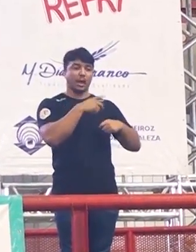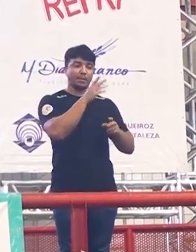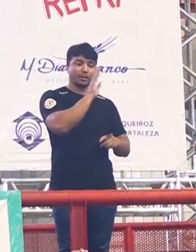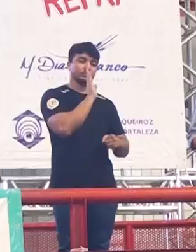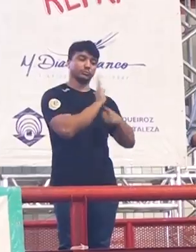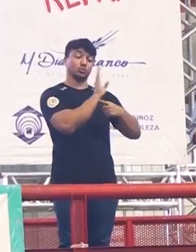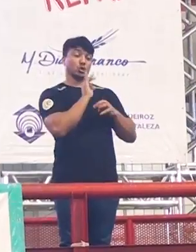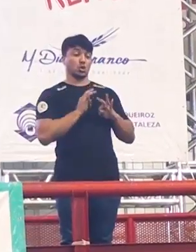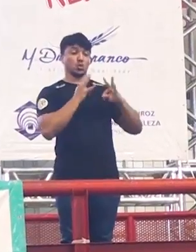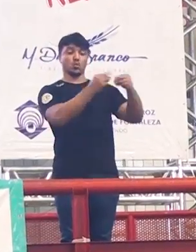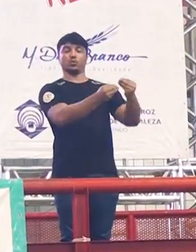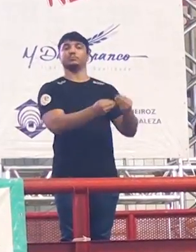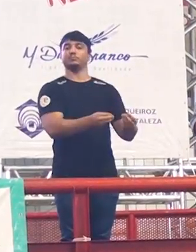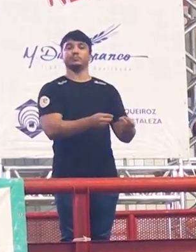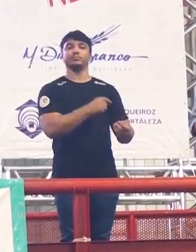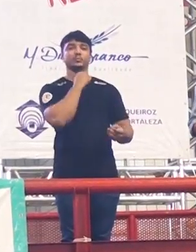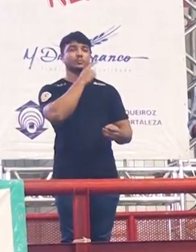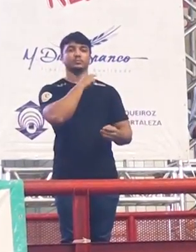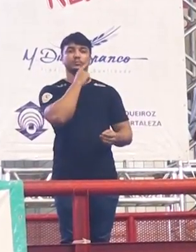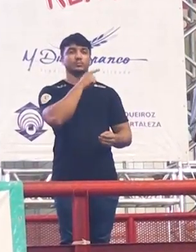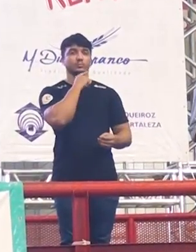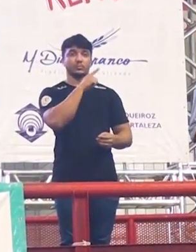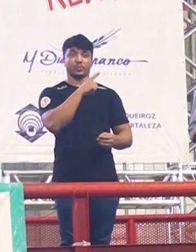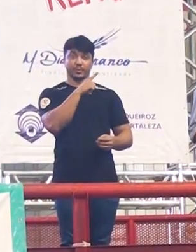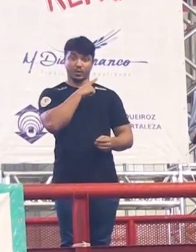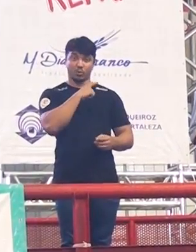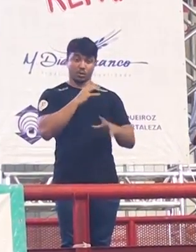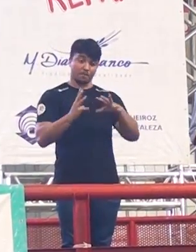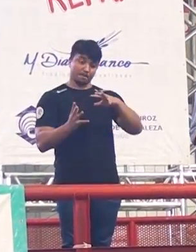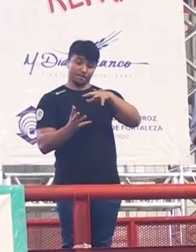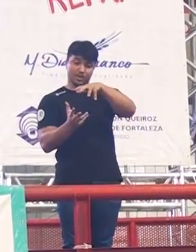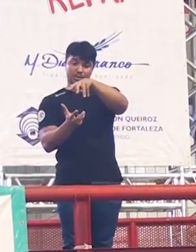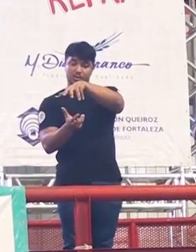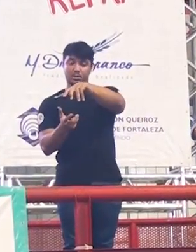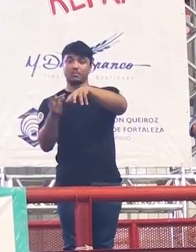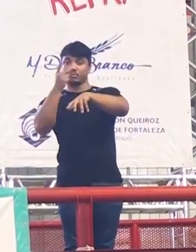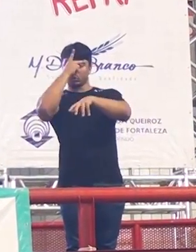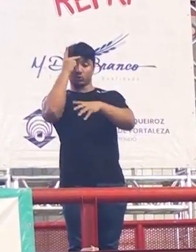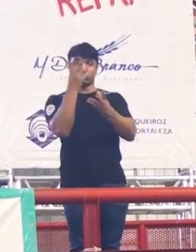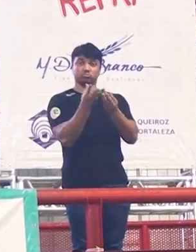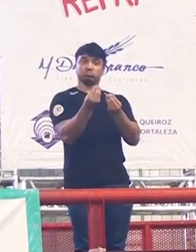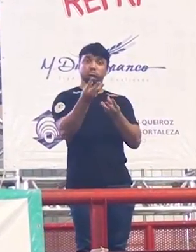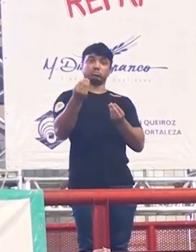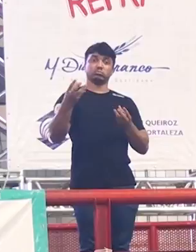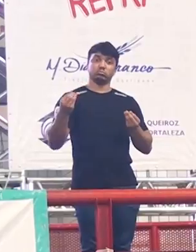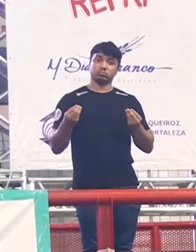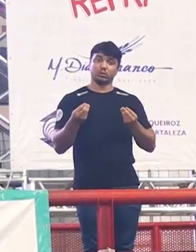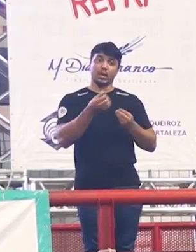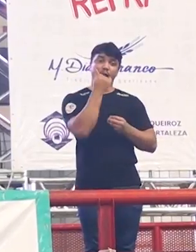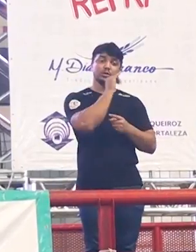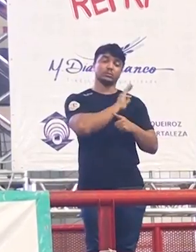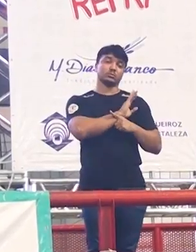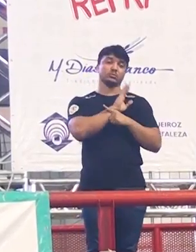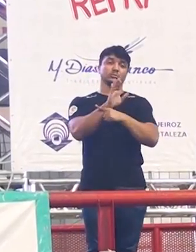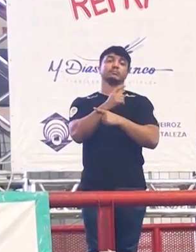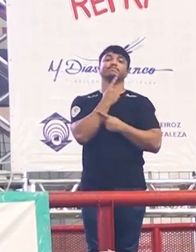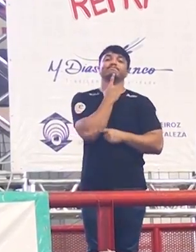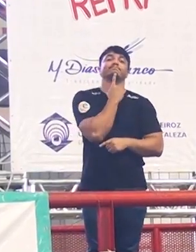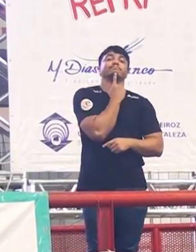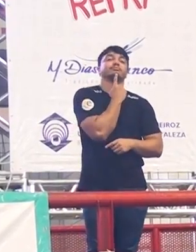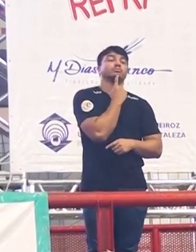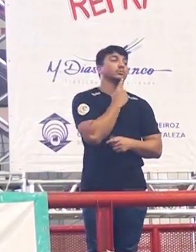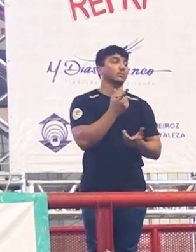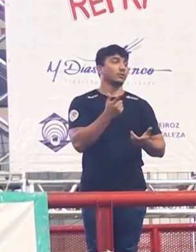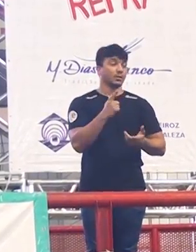supre a demanda. Nós temos muito mais gente no planeta do que o suprimento de energia. Há